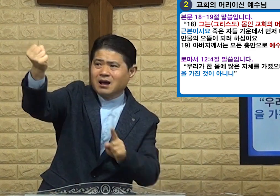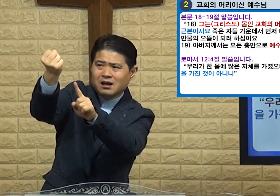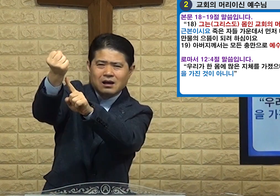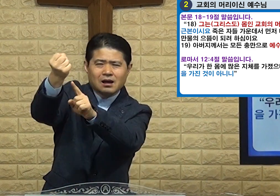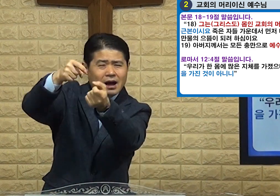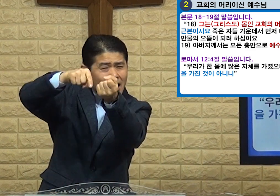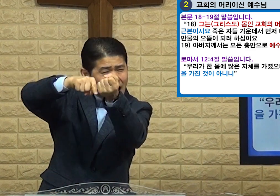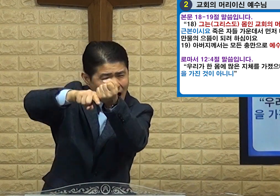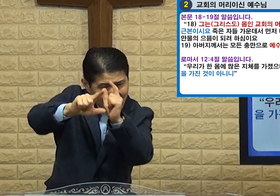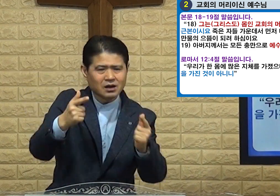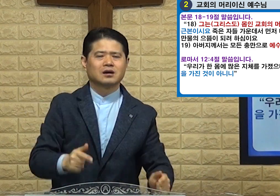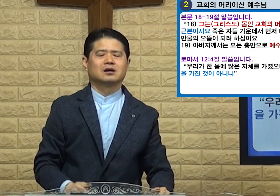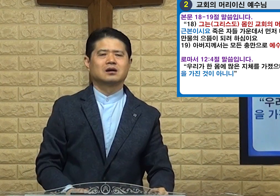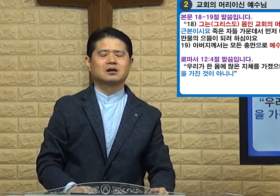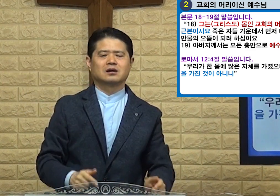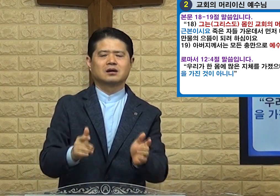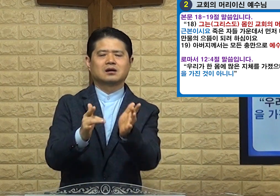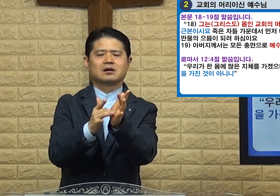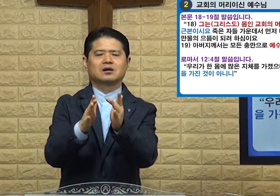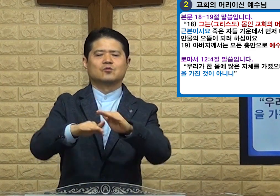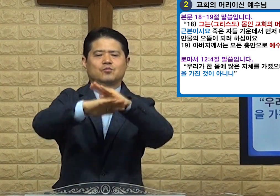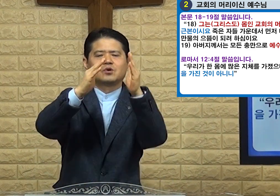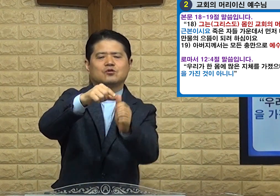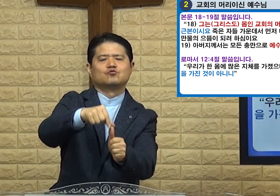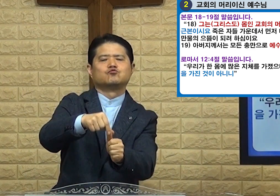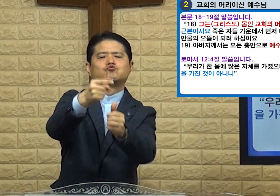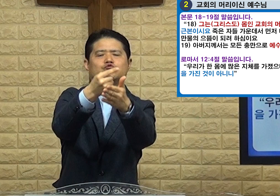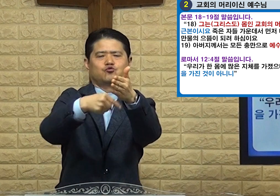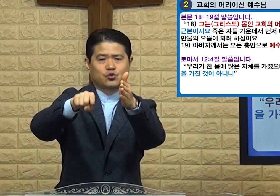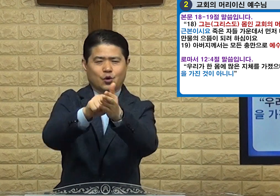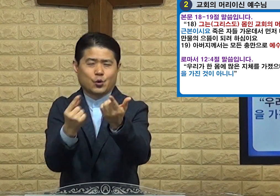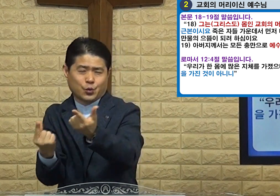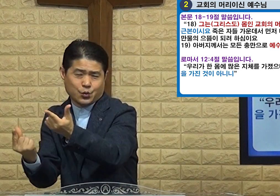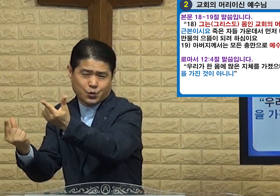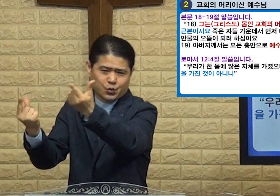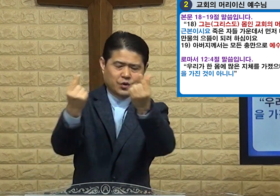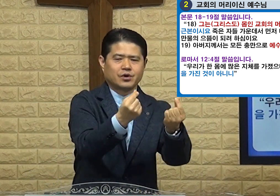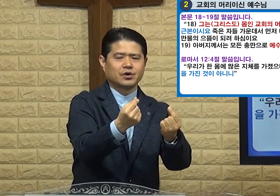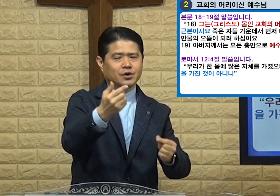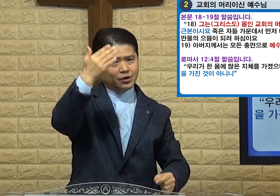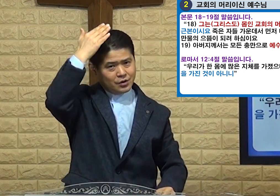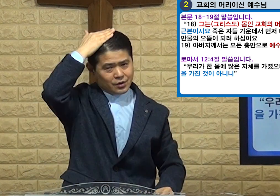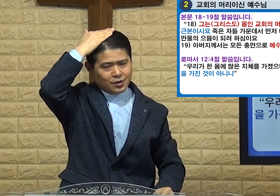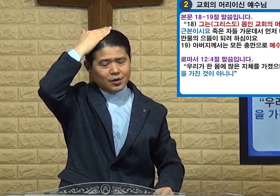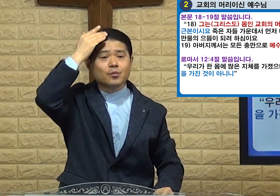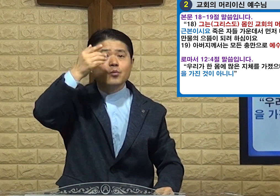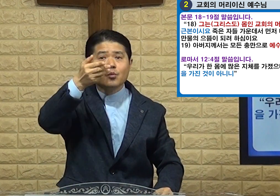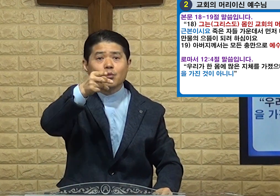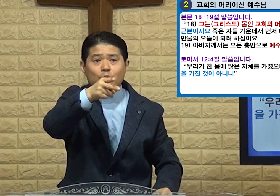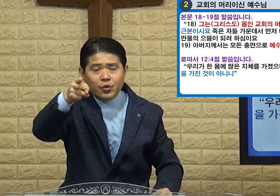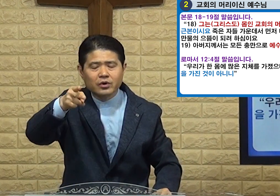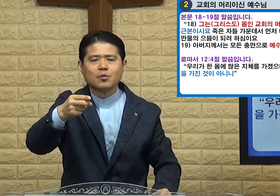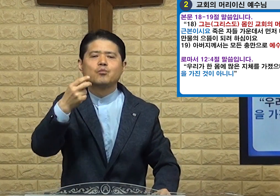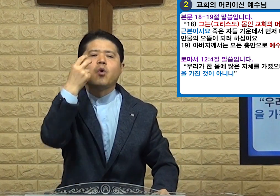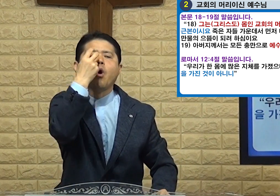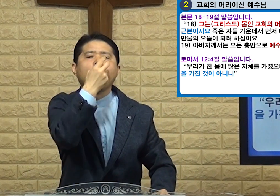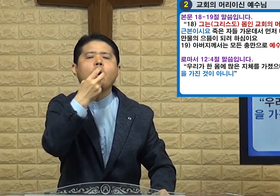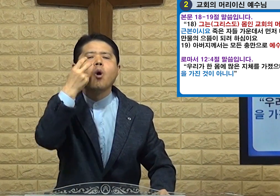교회는 각자의 것이라 그 소유가 있다라고 하지만 주님이 우리의 구원을 목적으로 우리의 머리가